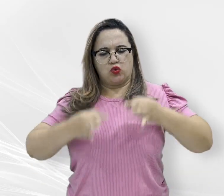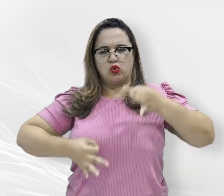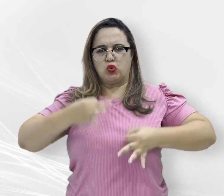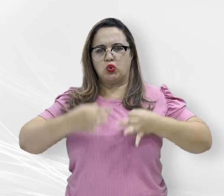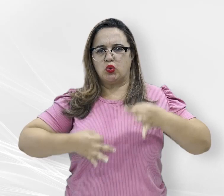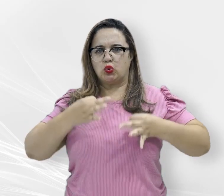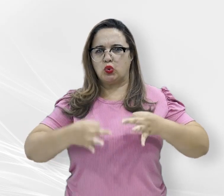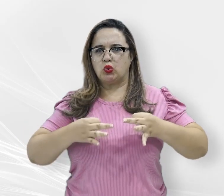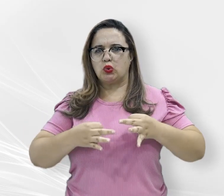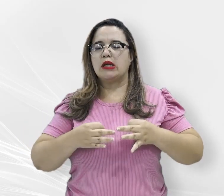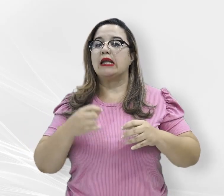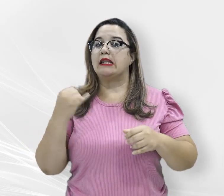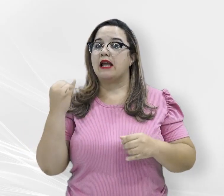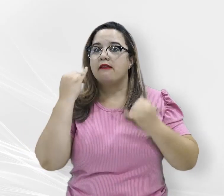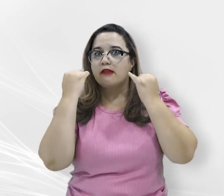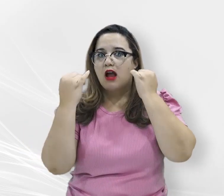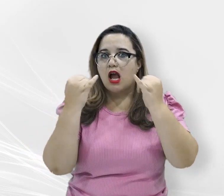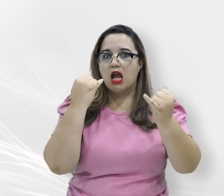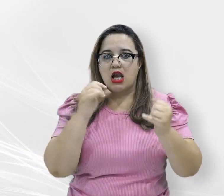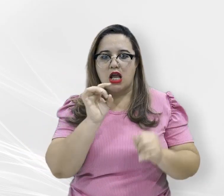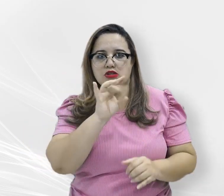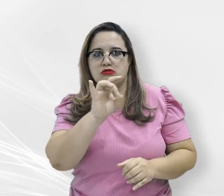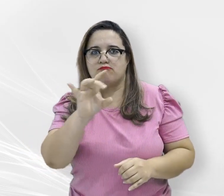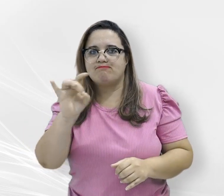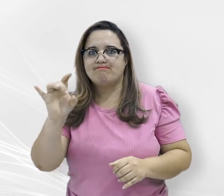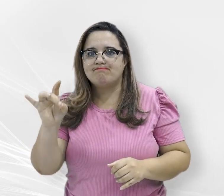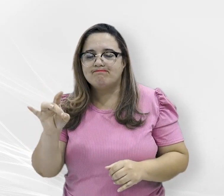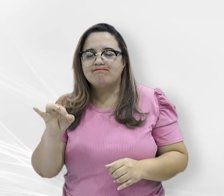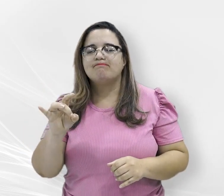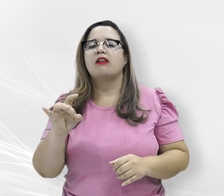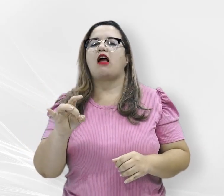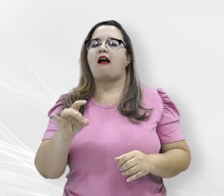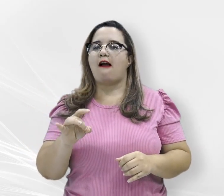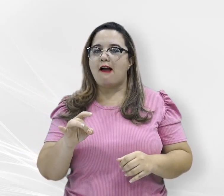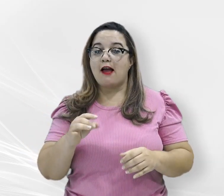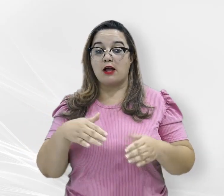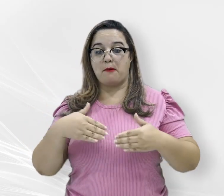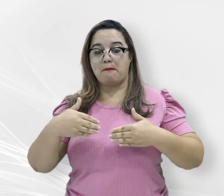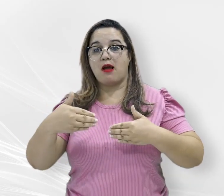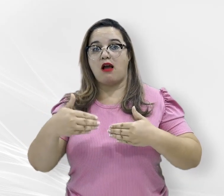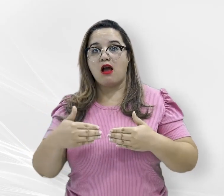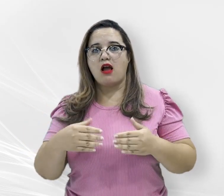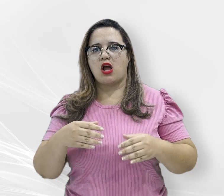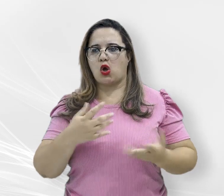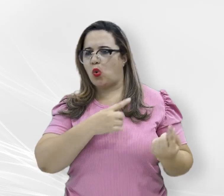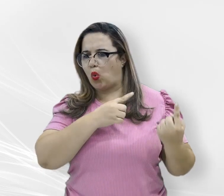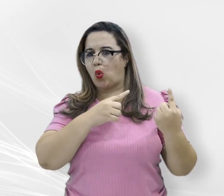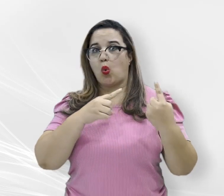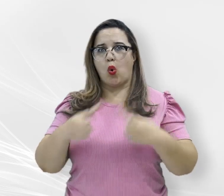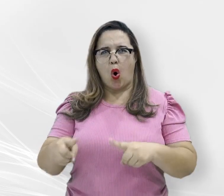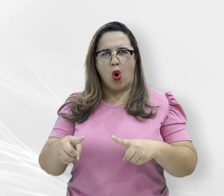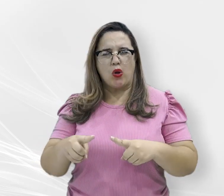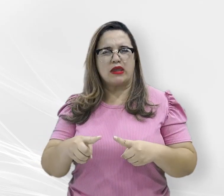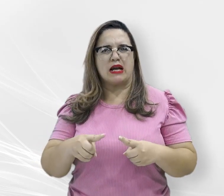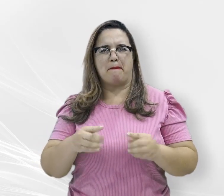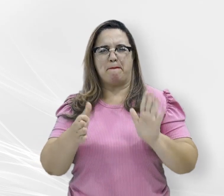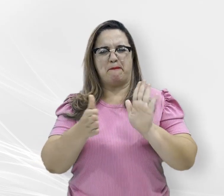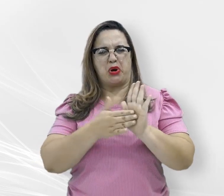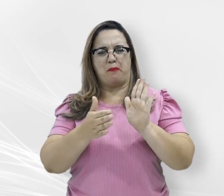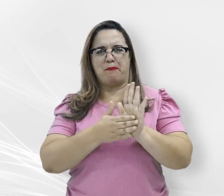e dos interesses sociais e individuais indisponíveis, ao tempo em que manifesta sua oposição a toda e qualquer proposta que possa